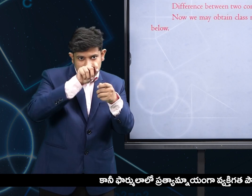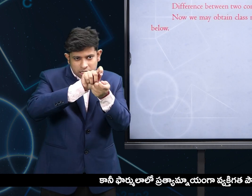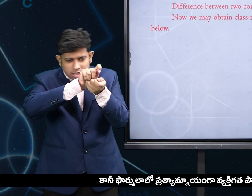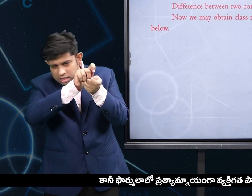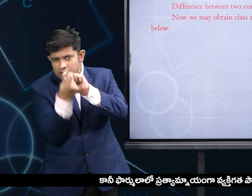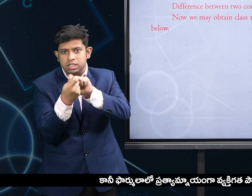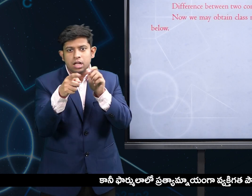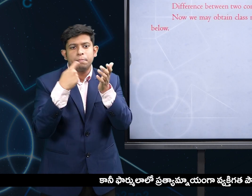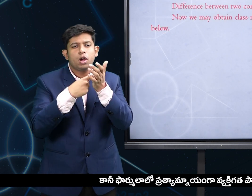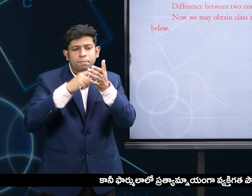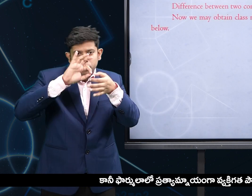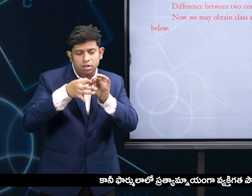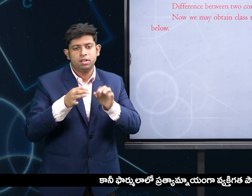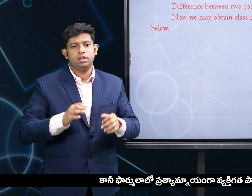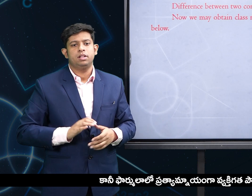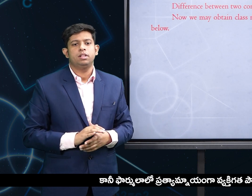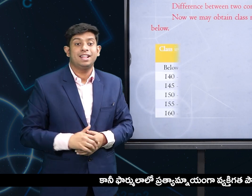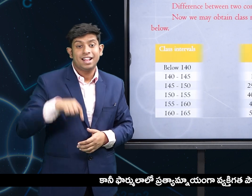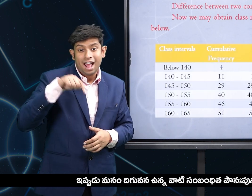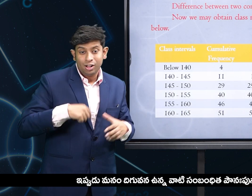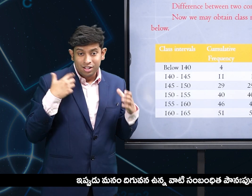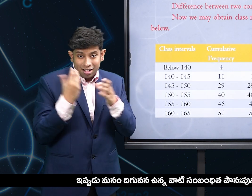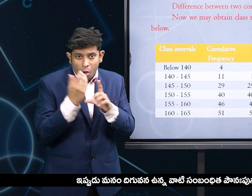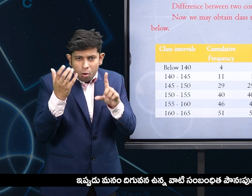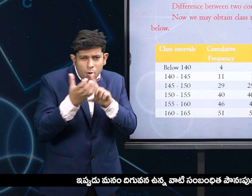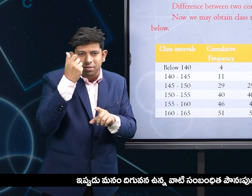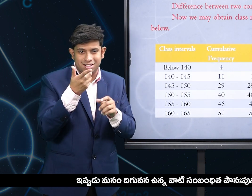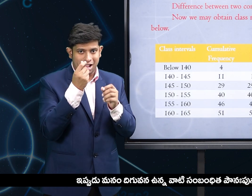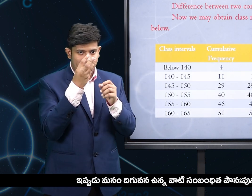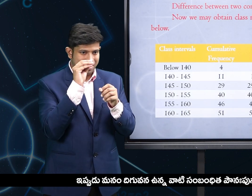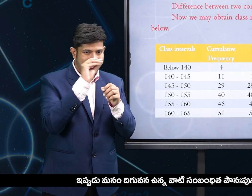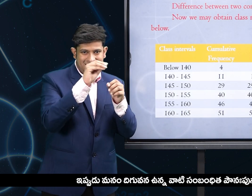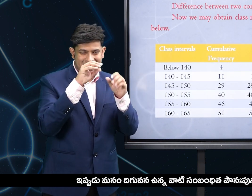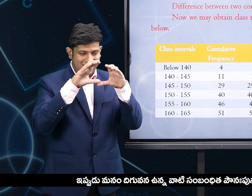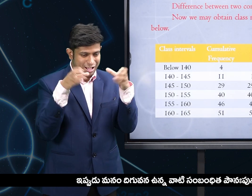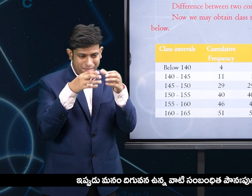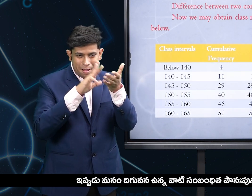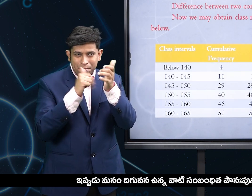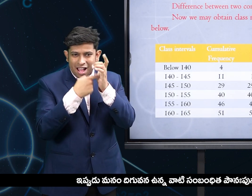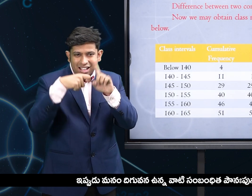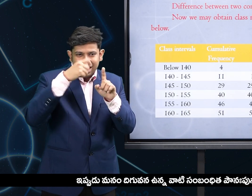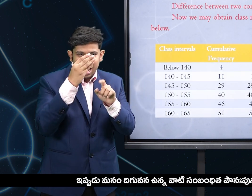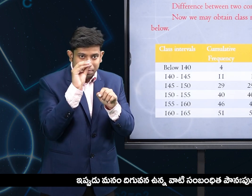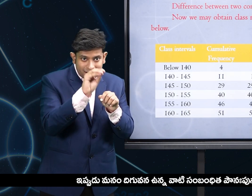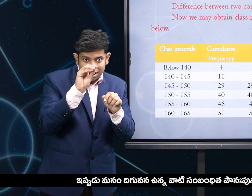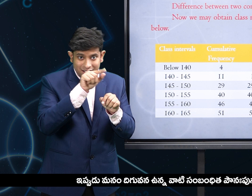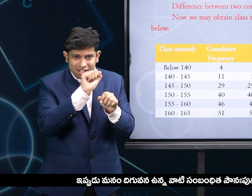వ్యక్తిగత పౌనఃపున్యాల విలువలు అవసరం. ఇప్పుడు మనం దిగువన ఉన్న వాటి సంబంధిత పౌనఃపున్యాలతో